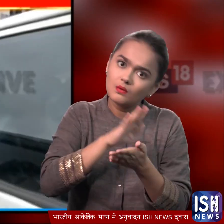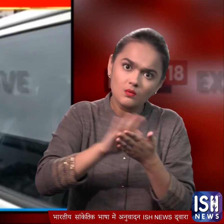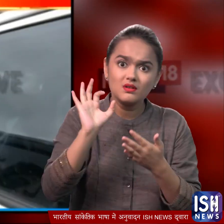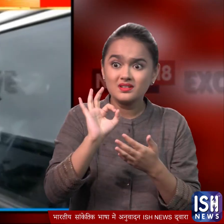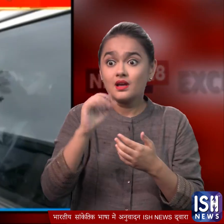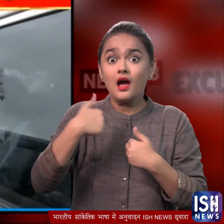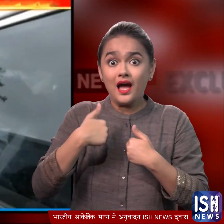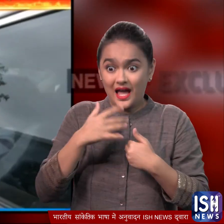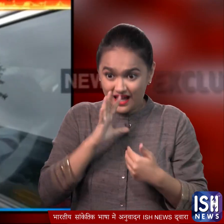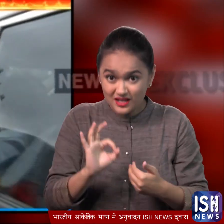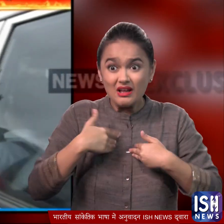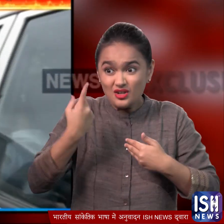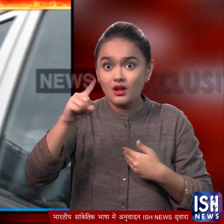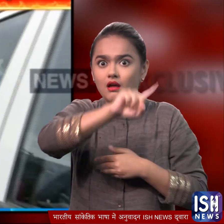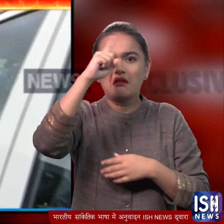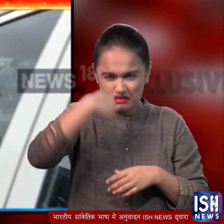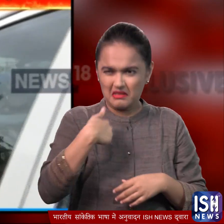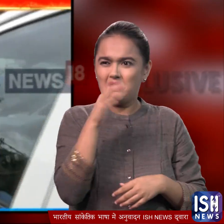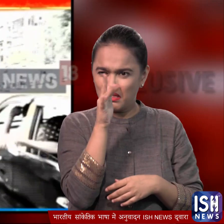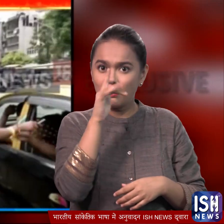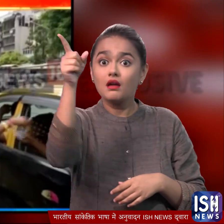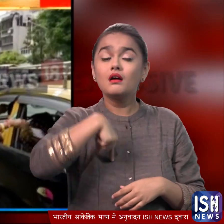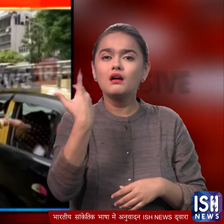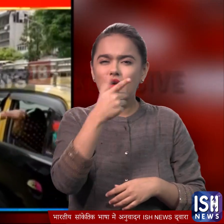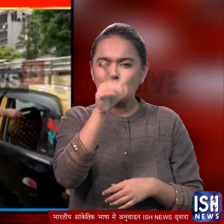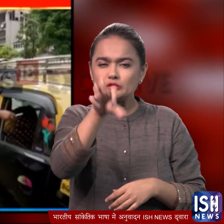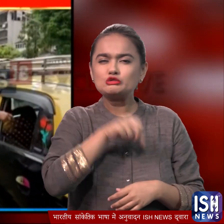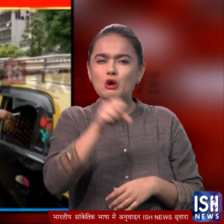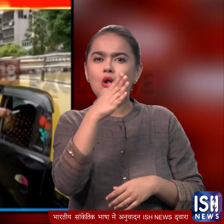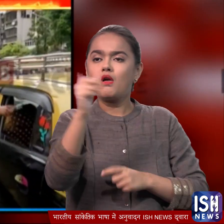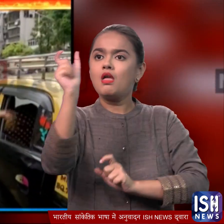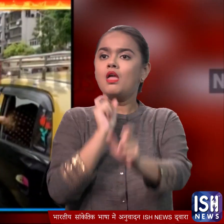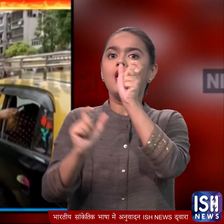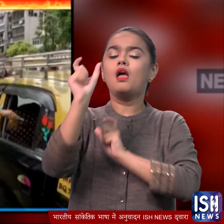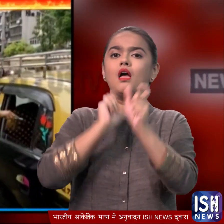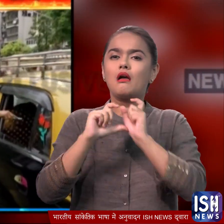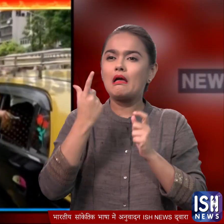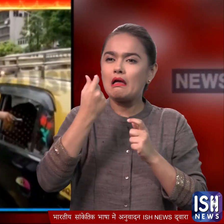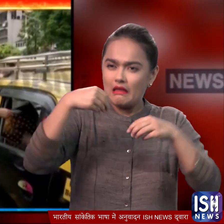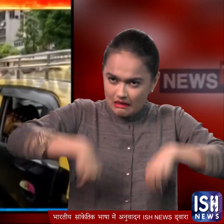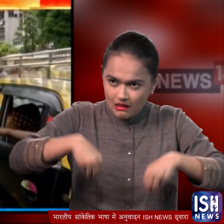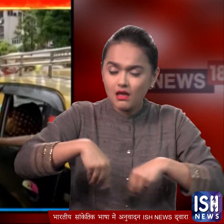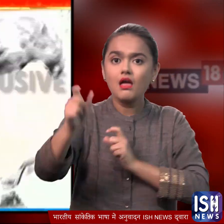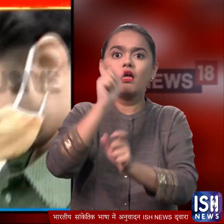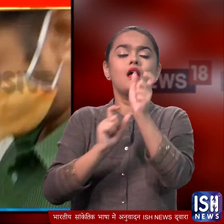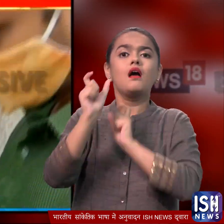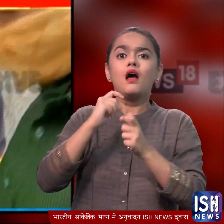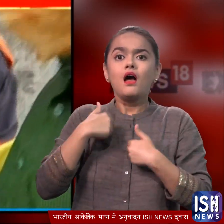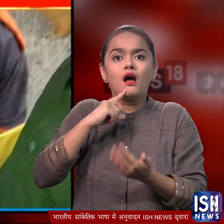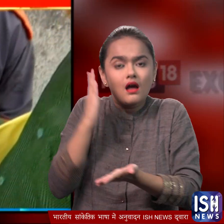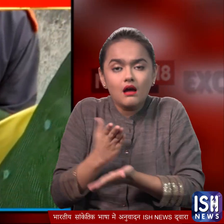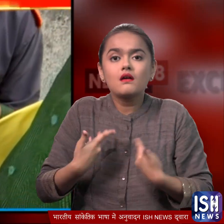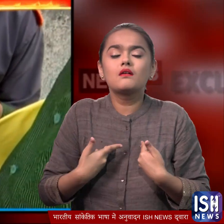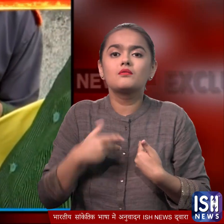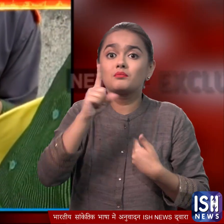ने बताया कि ऐसे लोगों की वजह से उन्हें परेशानी उठानी पड़ती है। कोई भी लोग आके बोलते हैं तुम लोग चोर हो, फुकट पैसा लेते हो। मुंबई